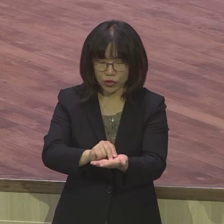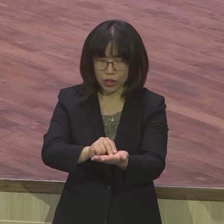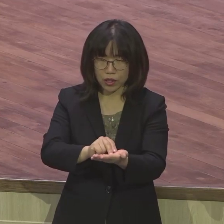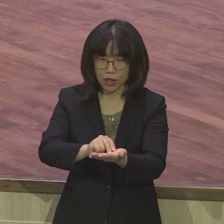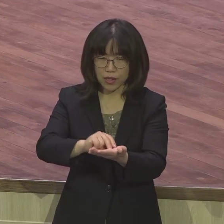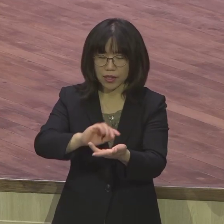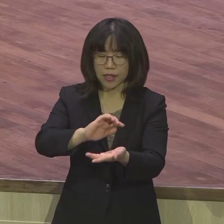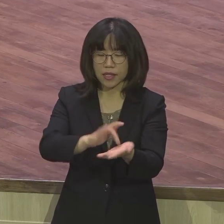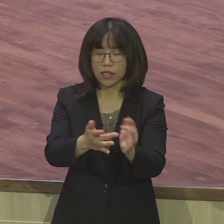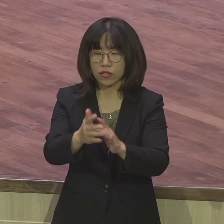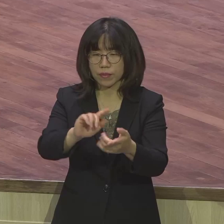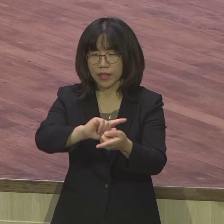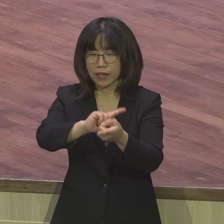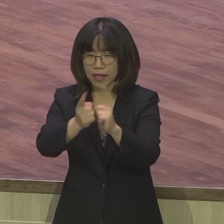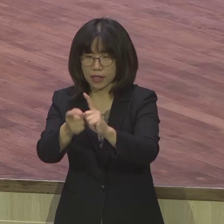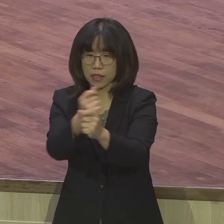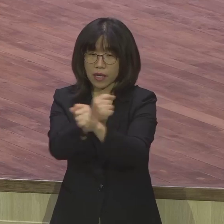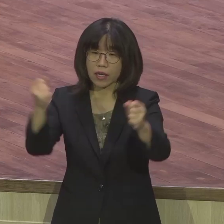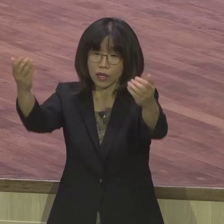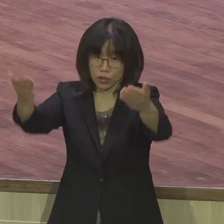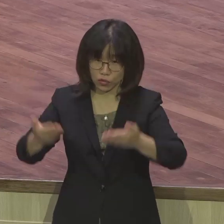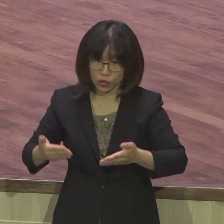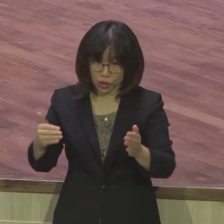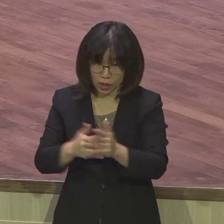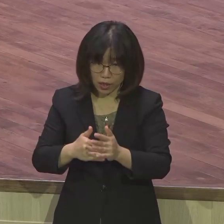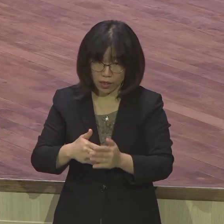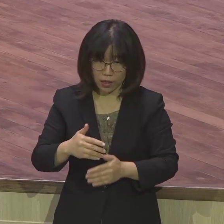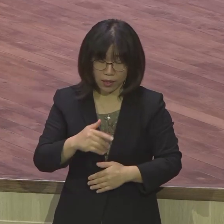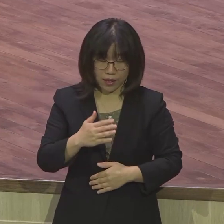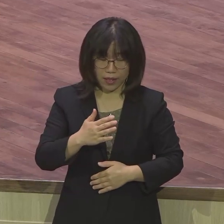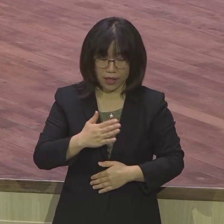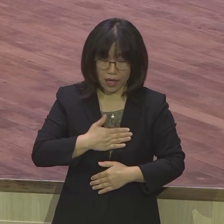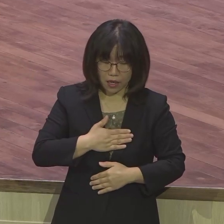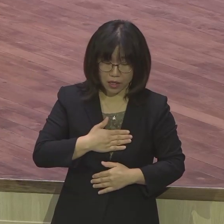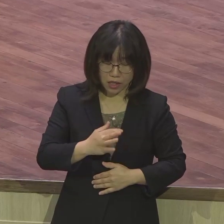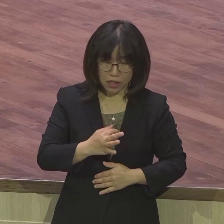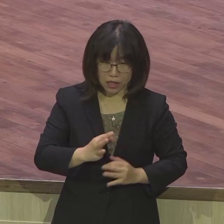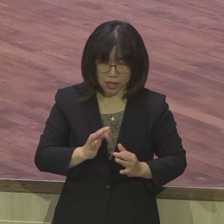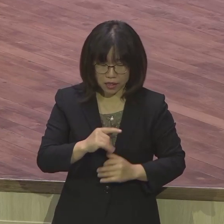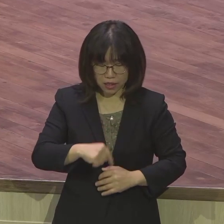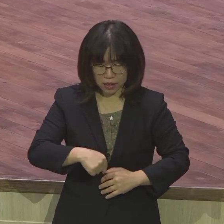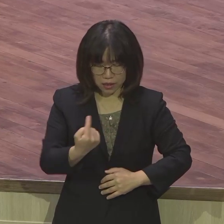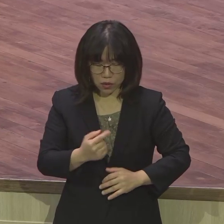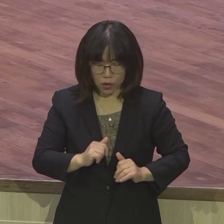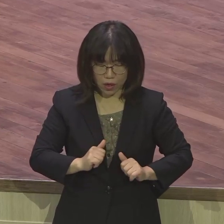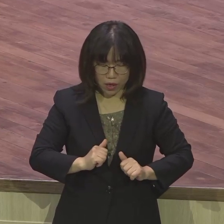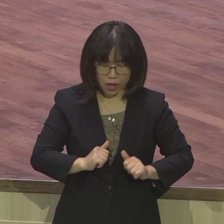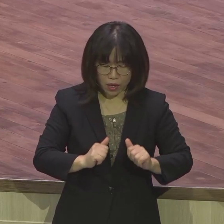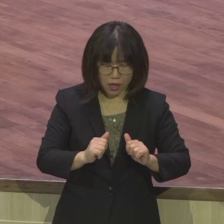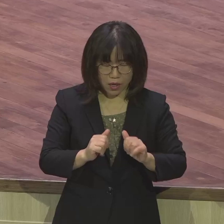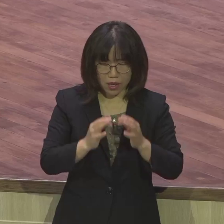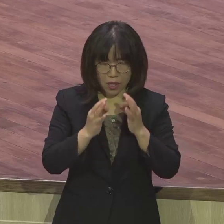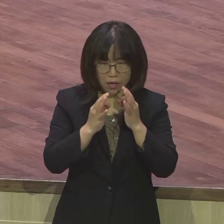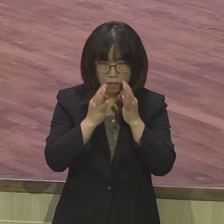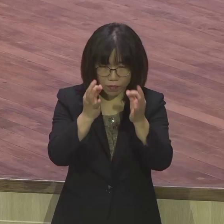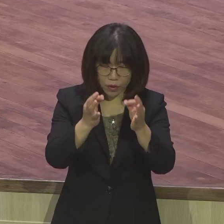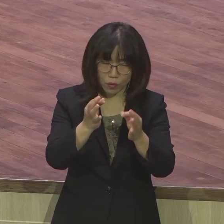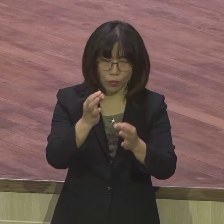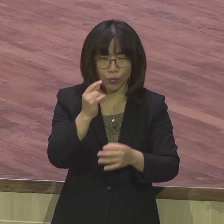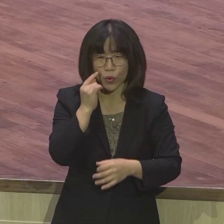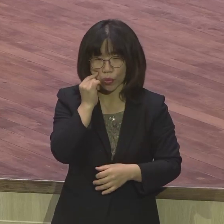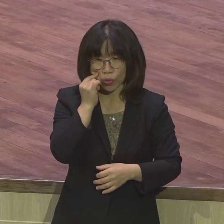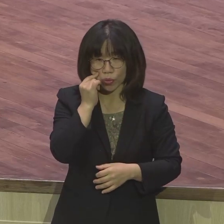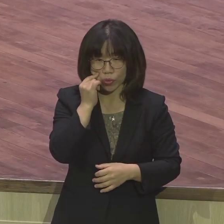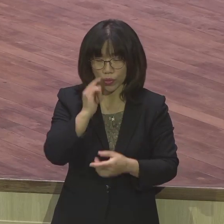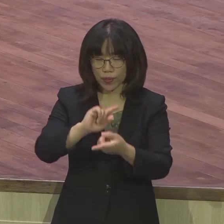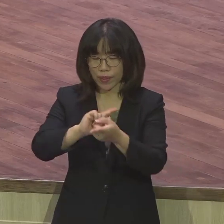해결해 주셨다고 말씀하고 있습니다. 내가 해결할 수 없는 문제를 대신 해결해 주셨다는 것입니다.